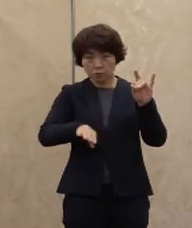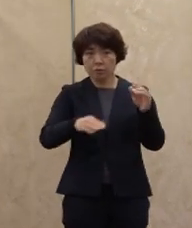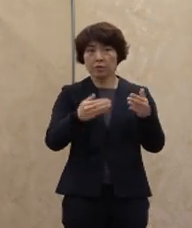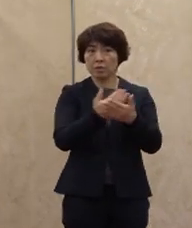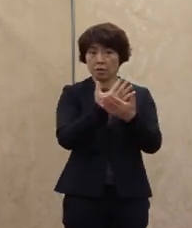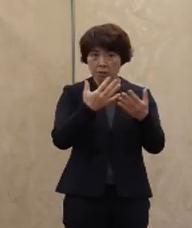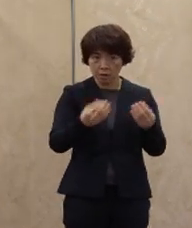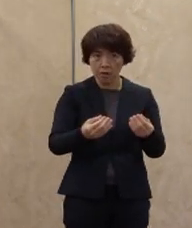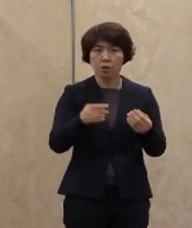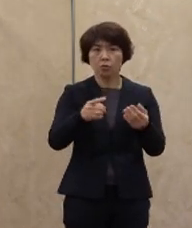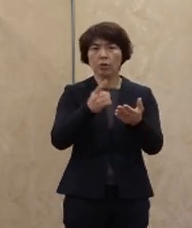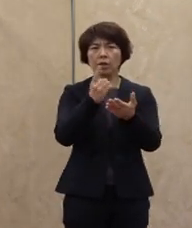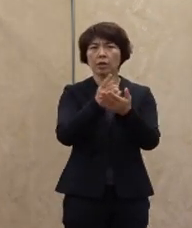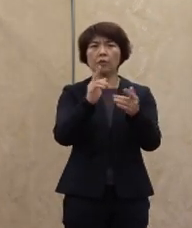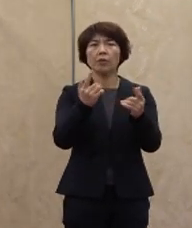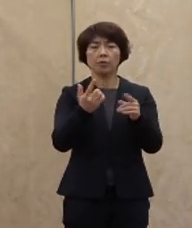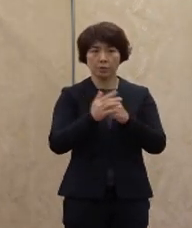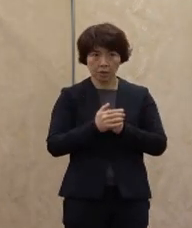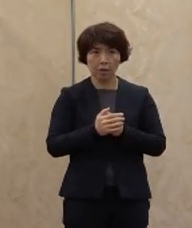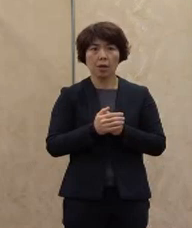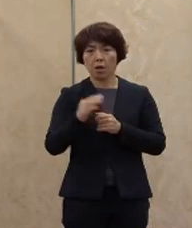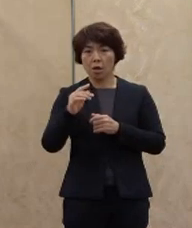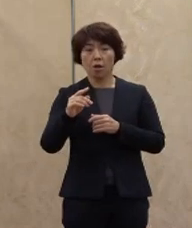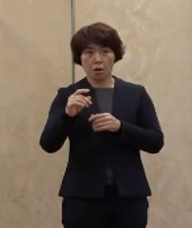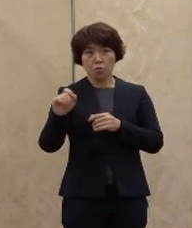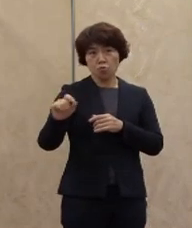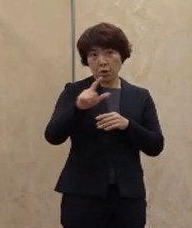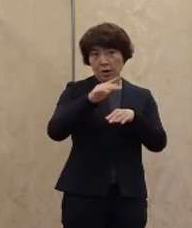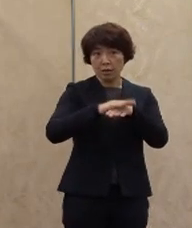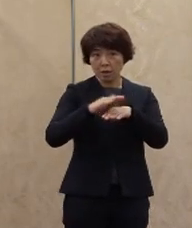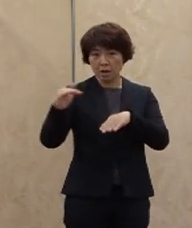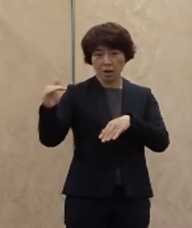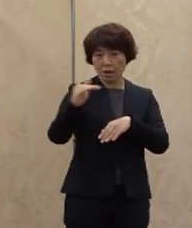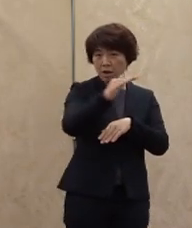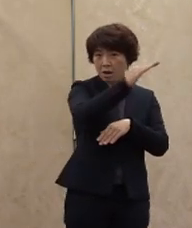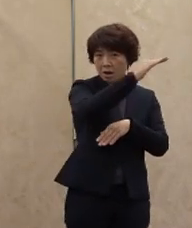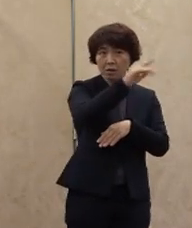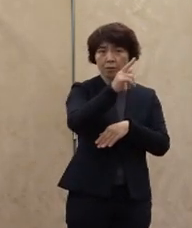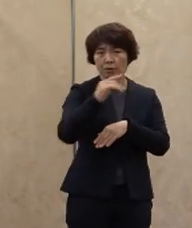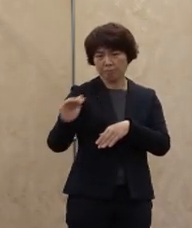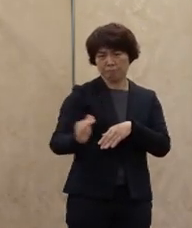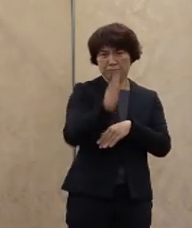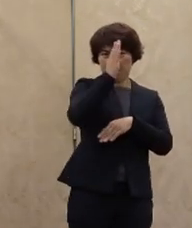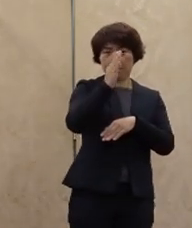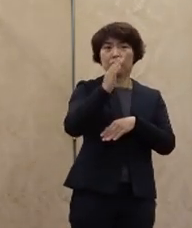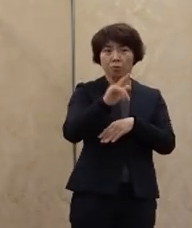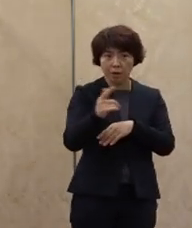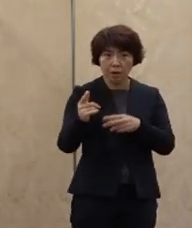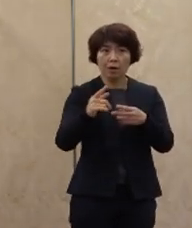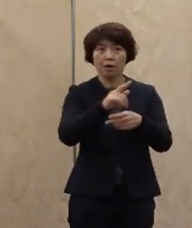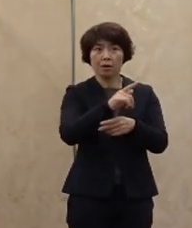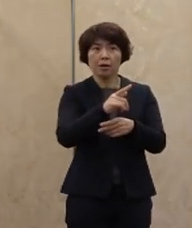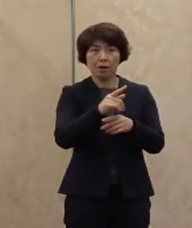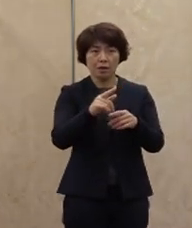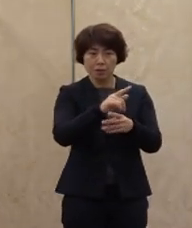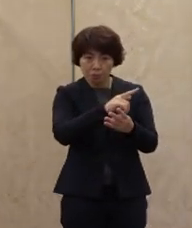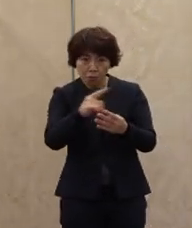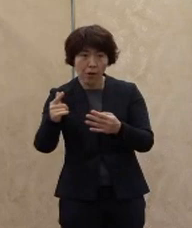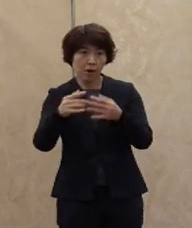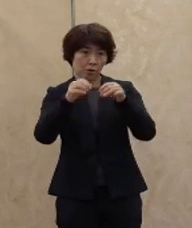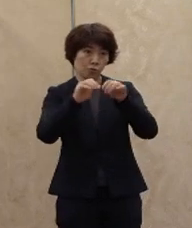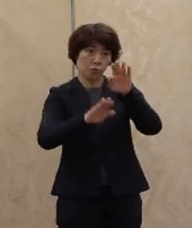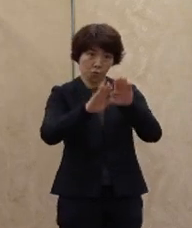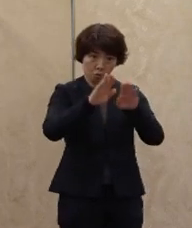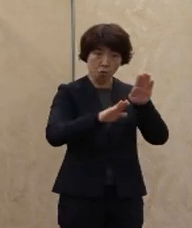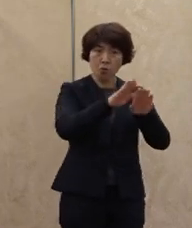4の基準に達しただけじゃなくて、増え方の角度であったり医療の逼迫状況なんかも含めて、トータルでというか、まあ、